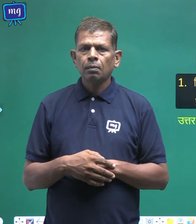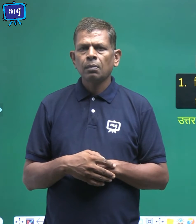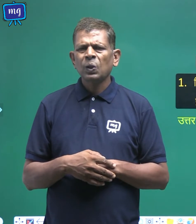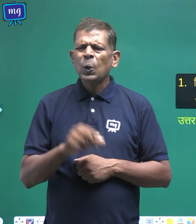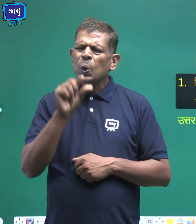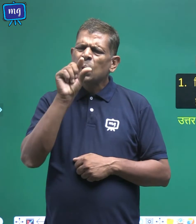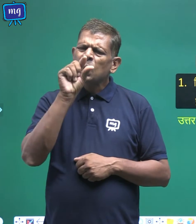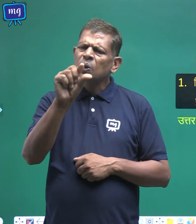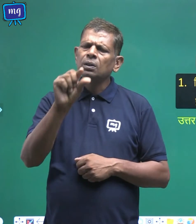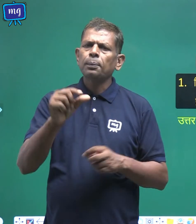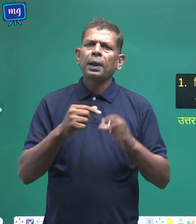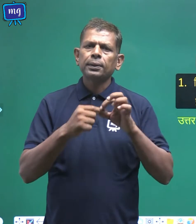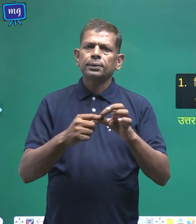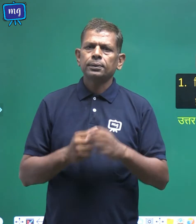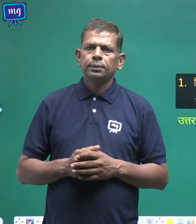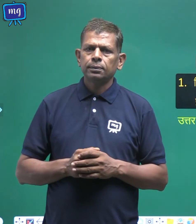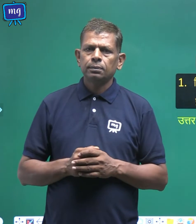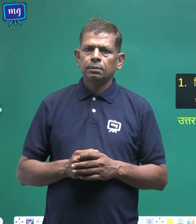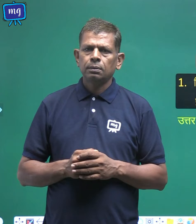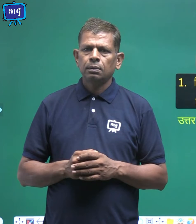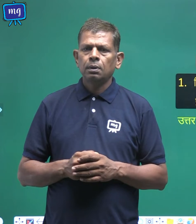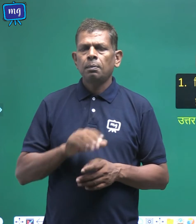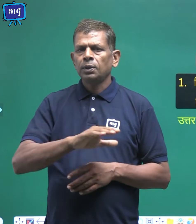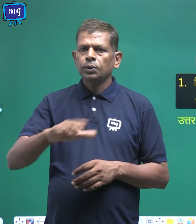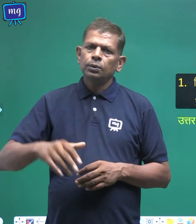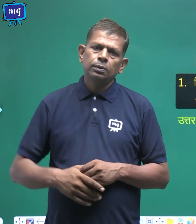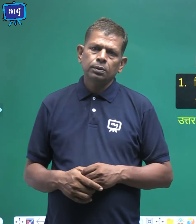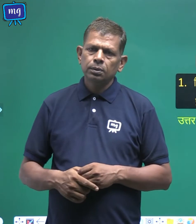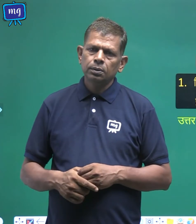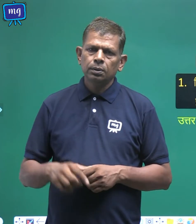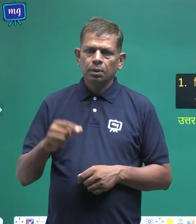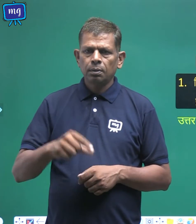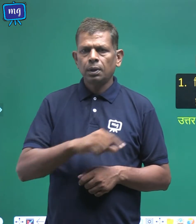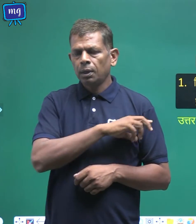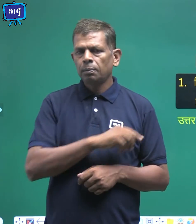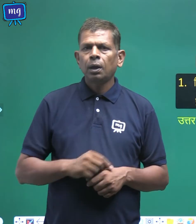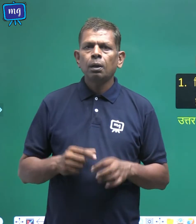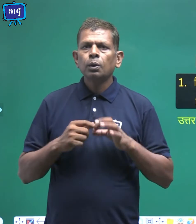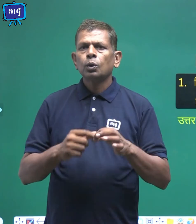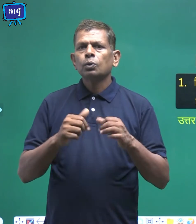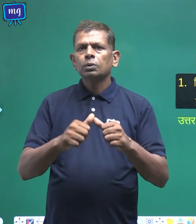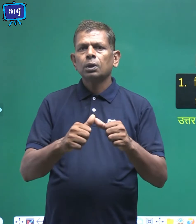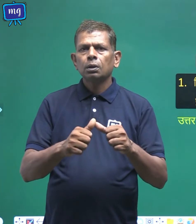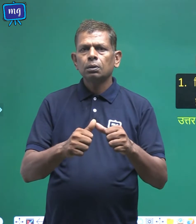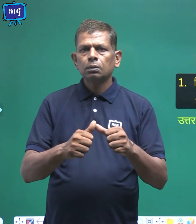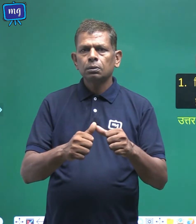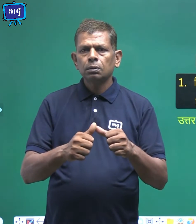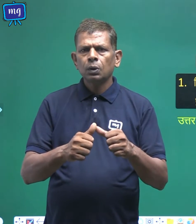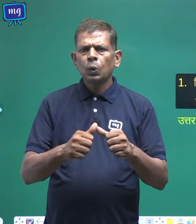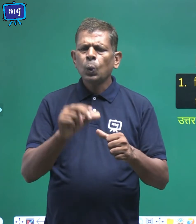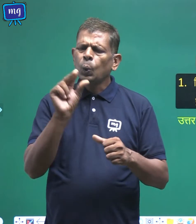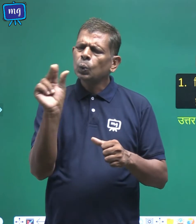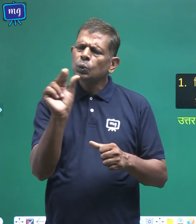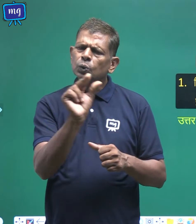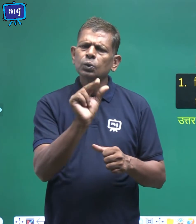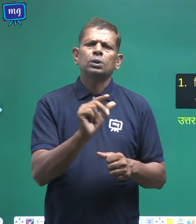अति लघुत्तरात्मक प्रश्न। बच्चों, अब हमें इन प्रश्नों के उत्तर बहुत संक्षेप